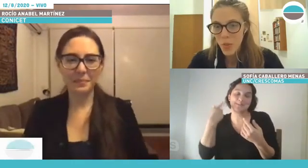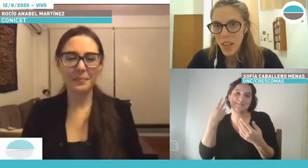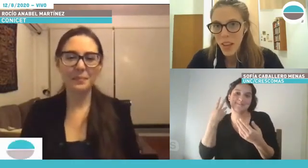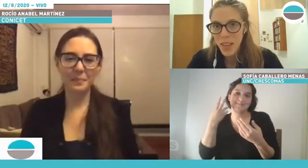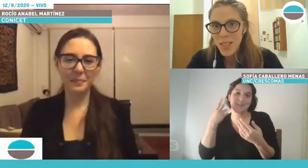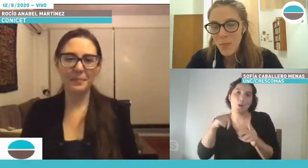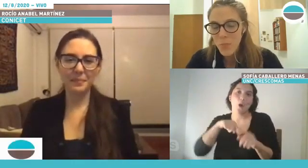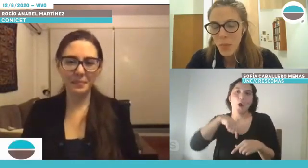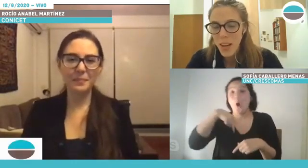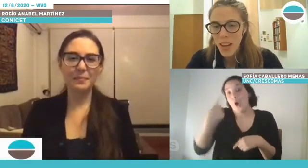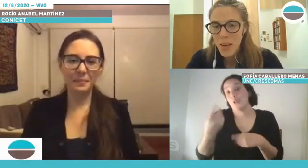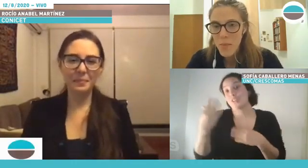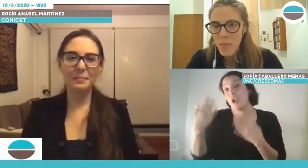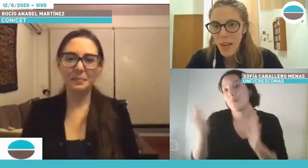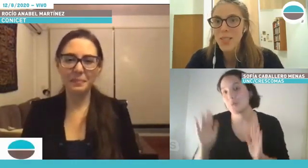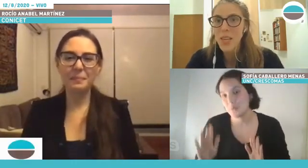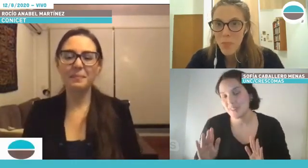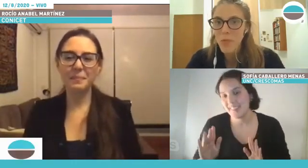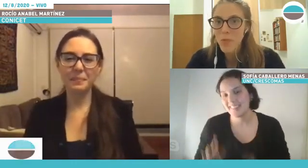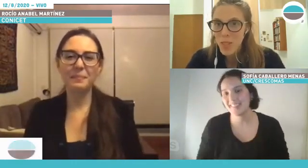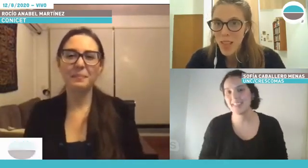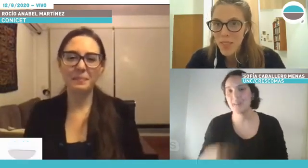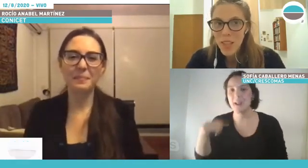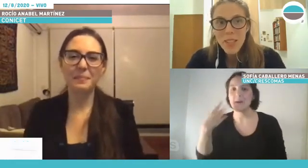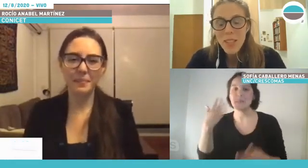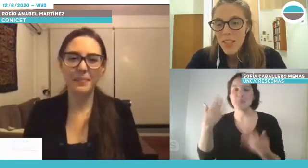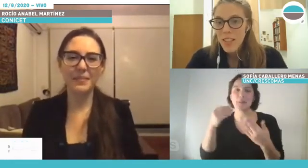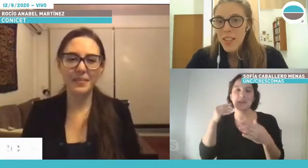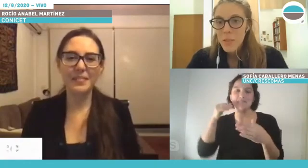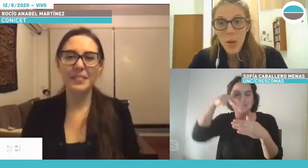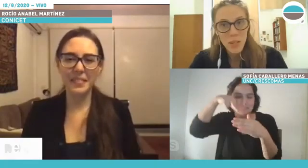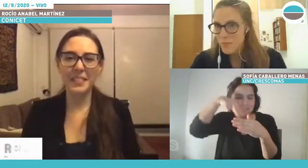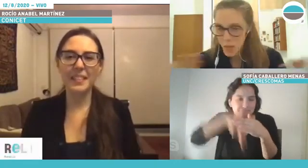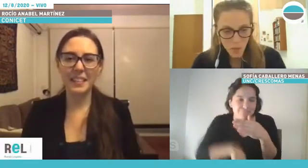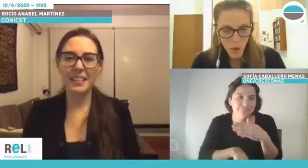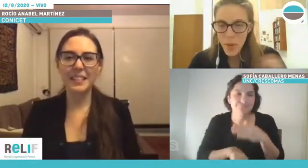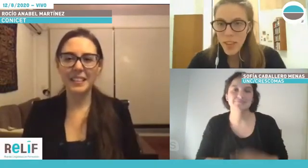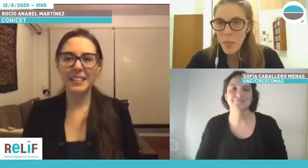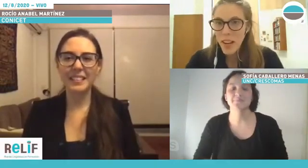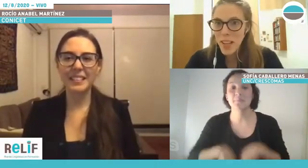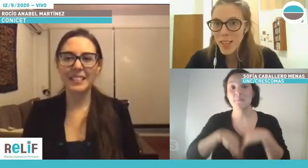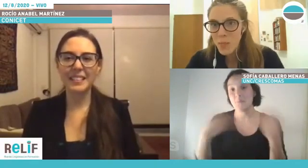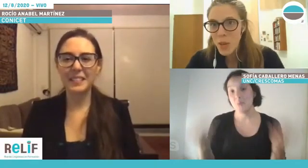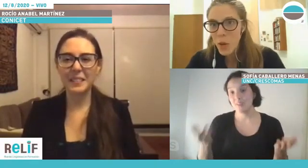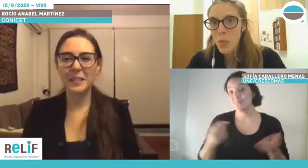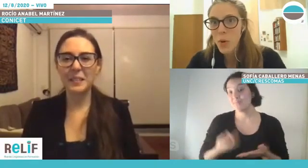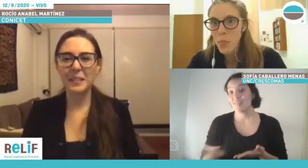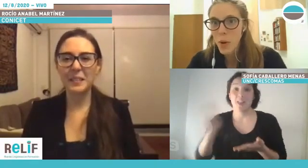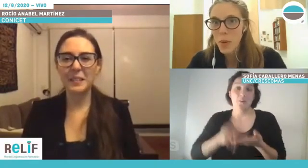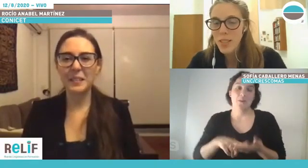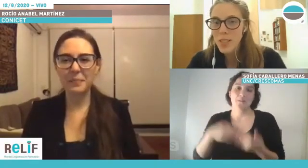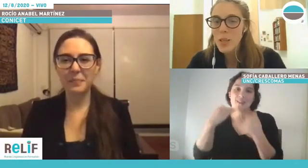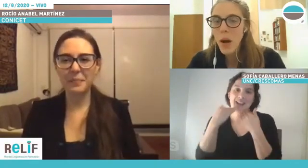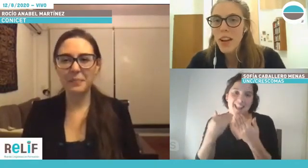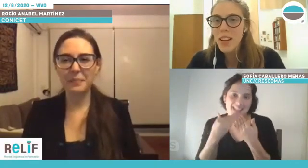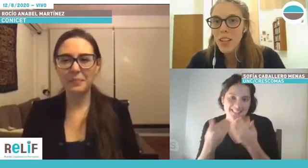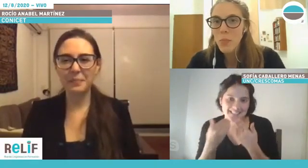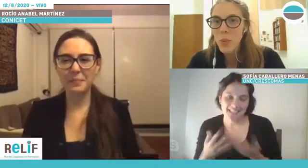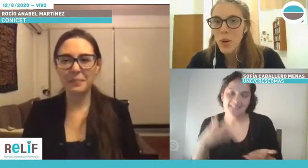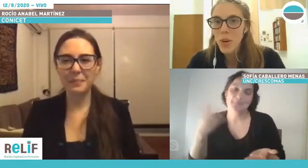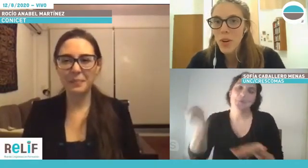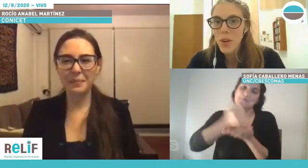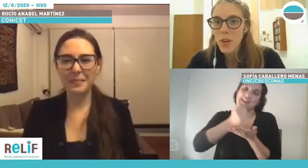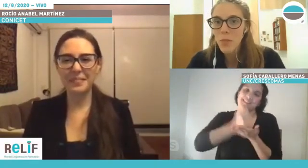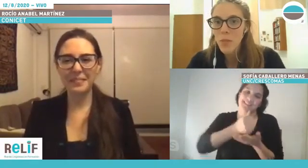otras oportunidades para seguir profundizando. Bueno, y nuevamente mi agradecimiento por participar